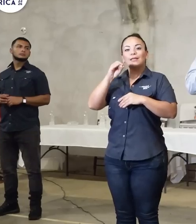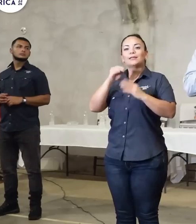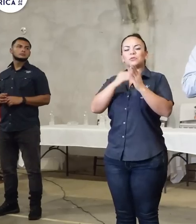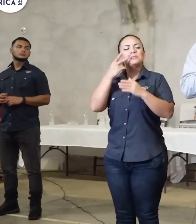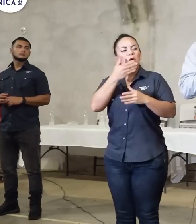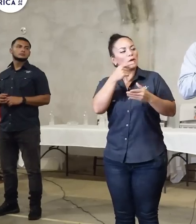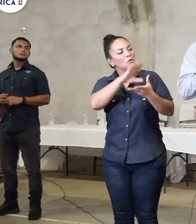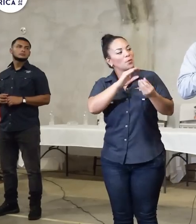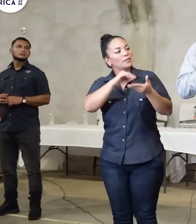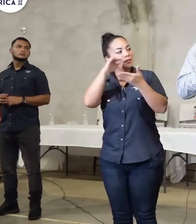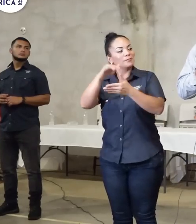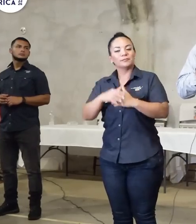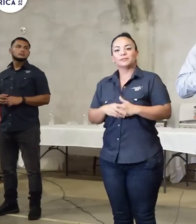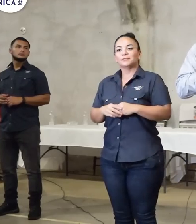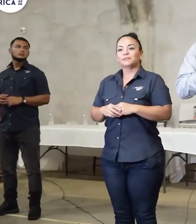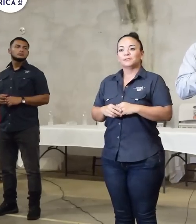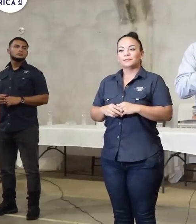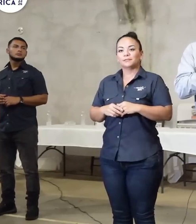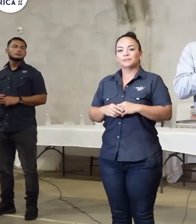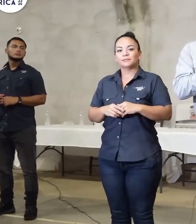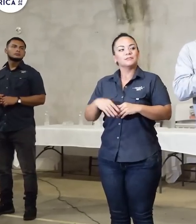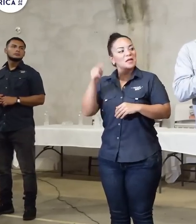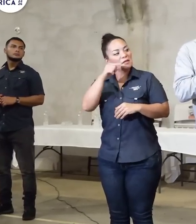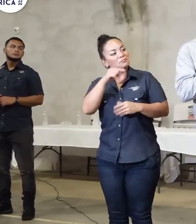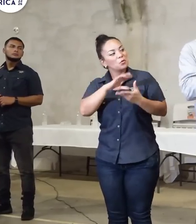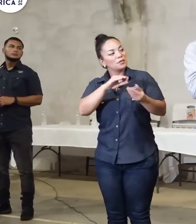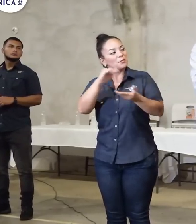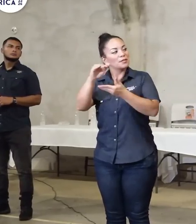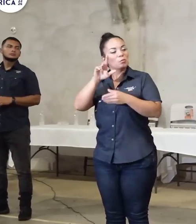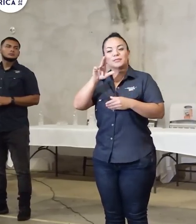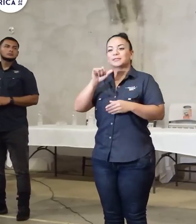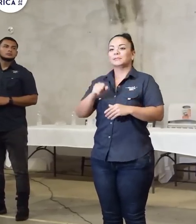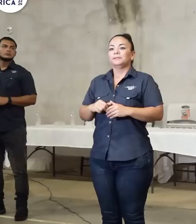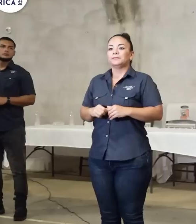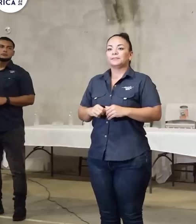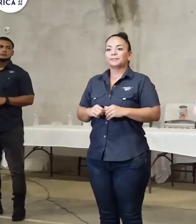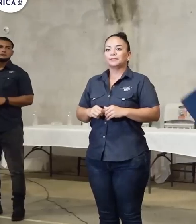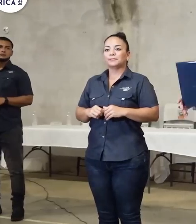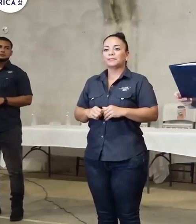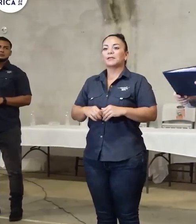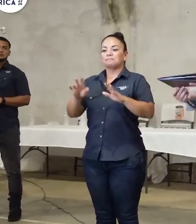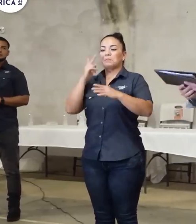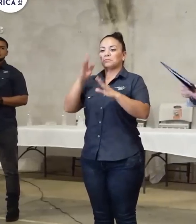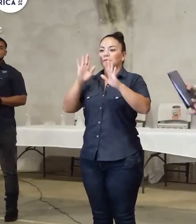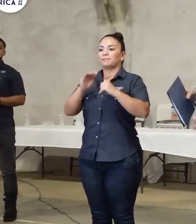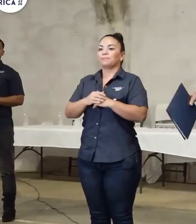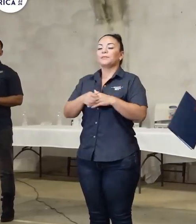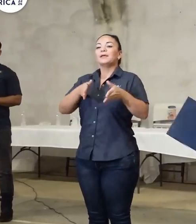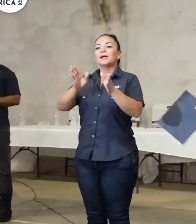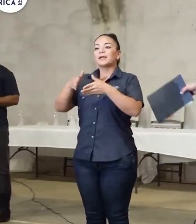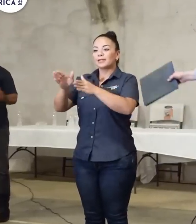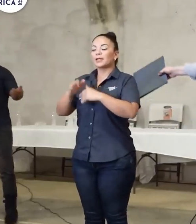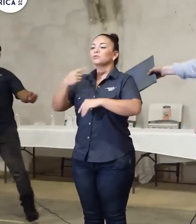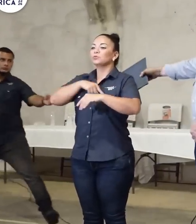a ver que se los cuente ellos, que se lo cuente él. Dale, don Luis. Sí, vamos a ver, para las carreteras logramos